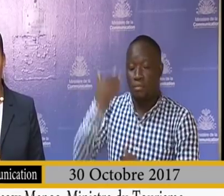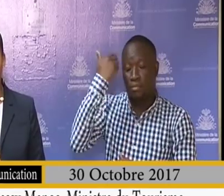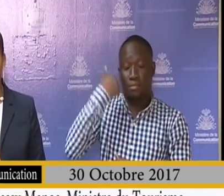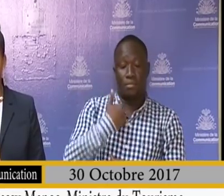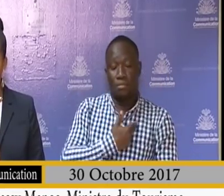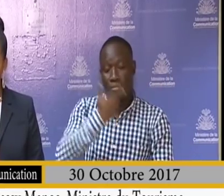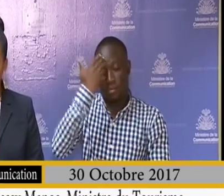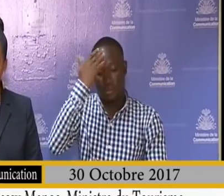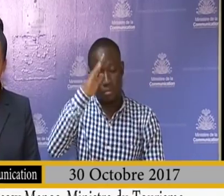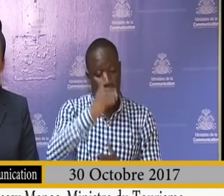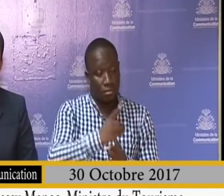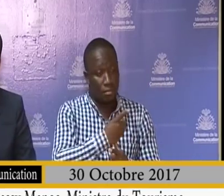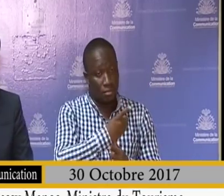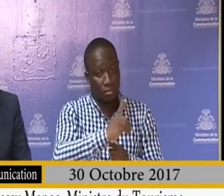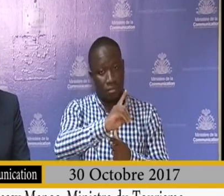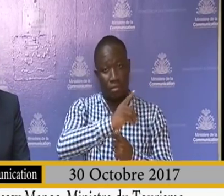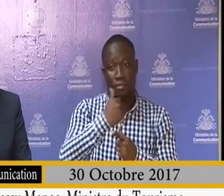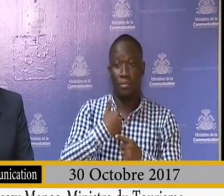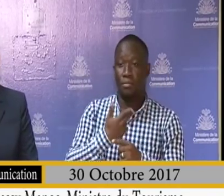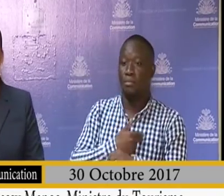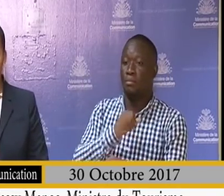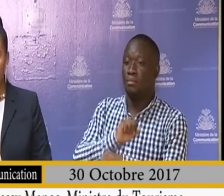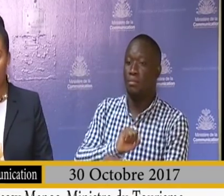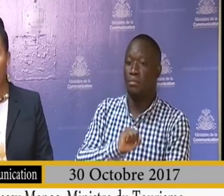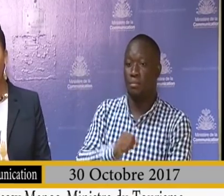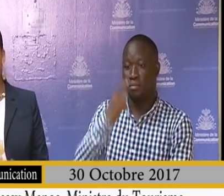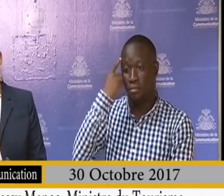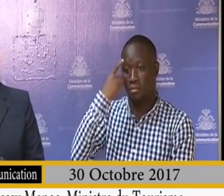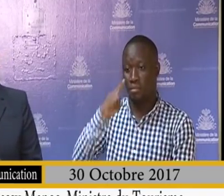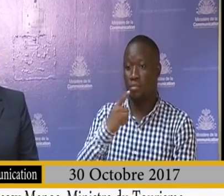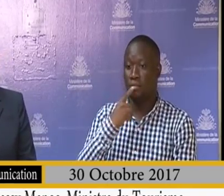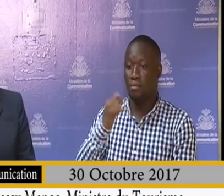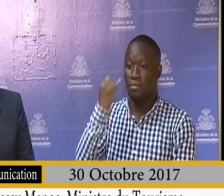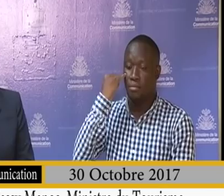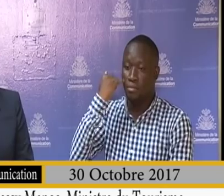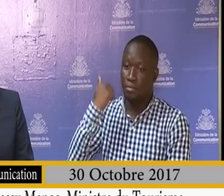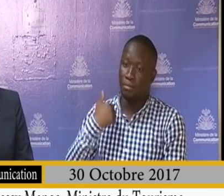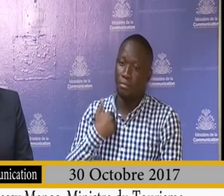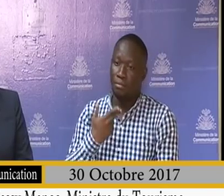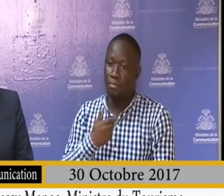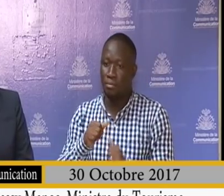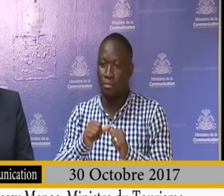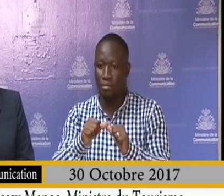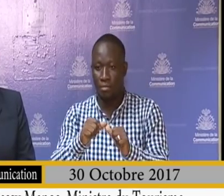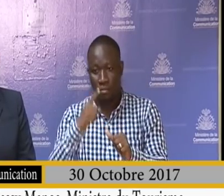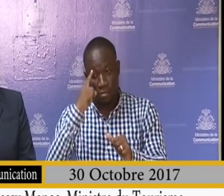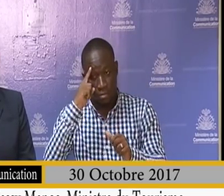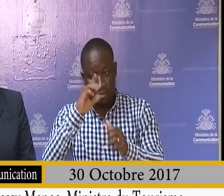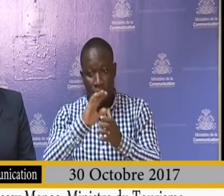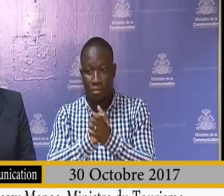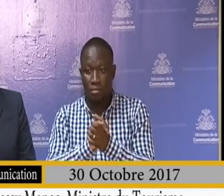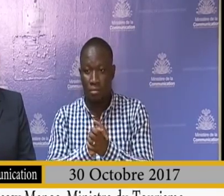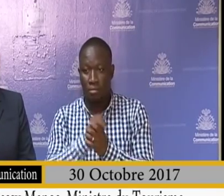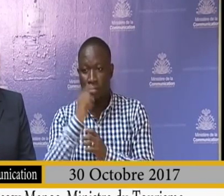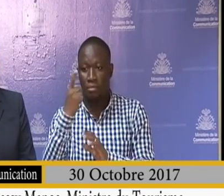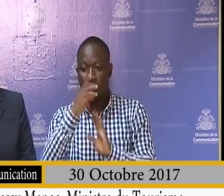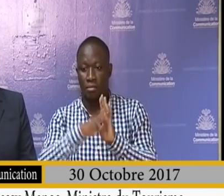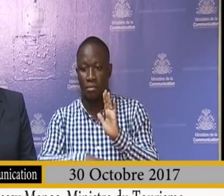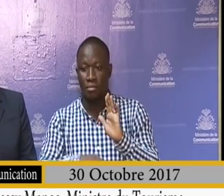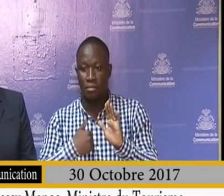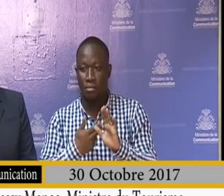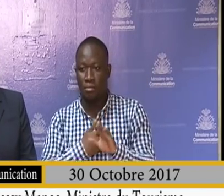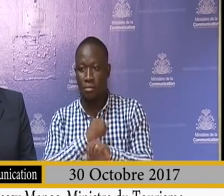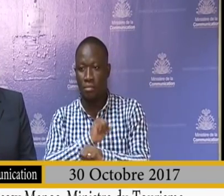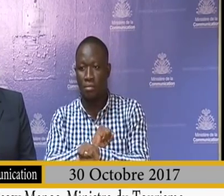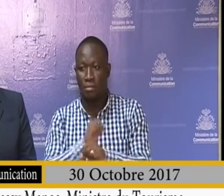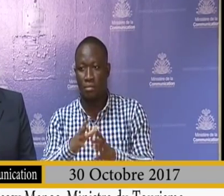connaître. Donc notre travail pour d'ici nous était quoi tout que c'est pas seulement parce que nous y est un travail tout nous